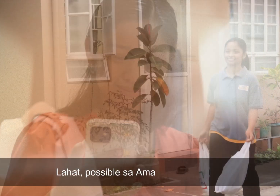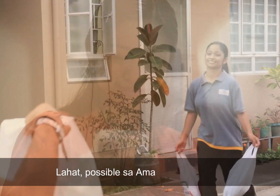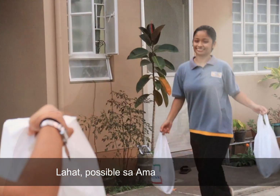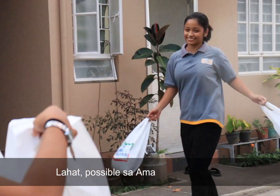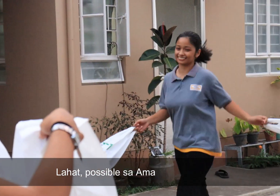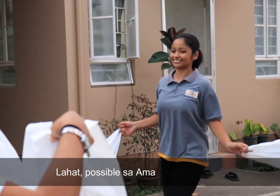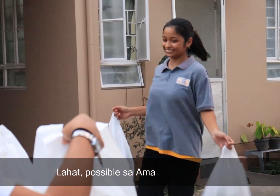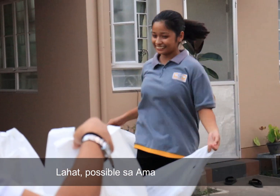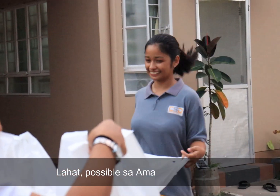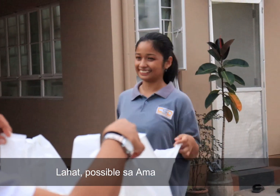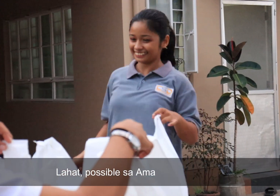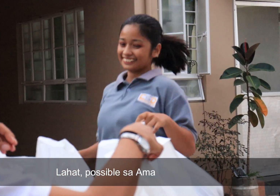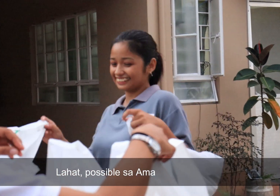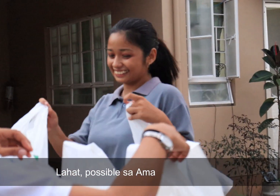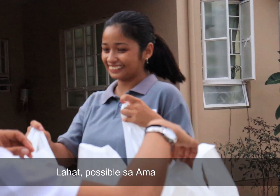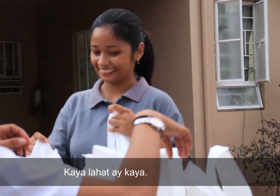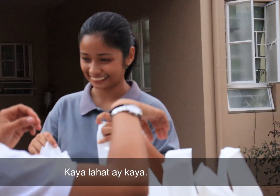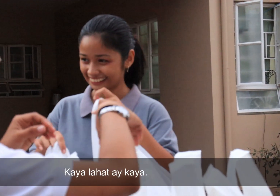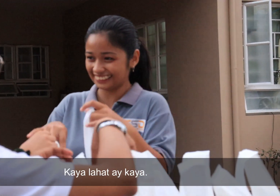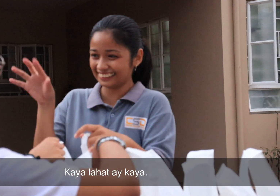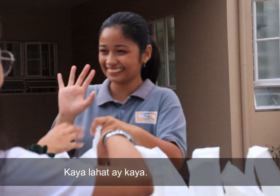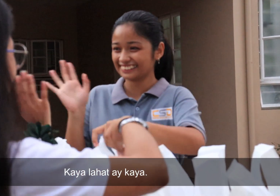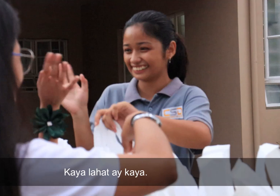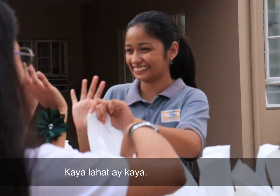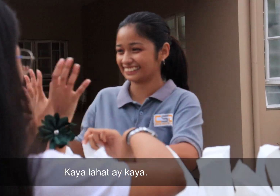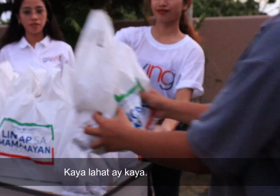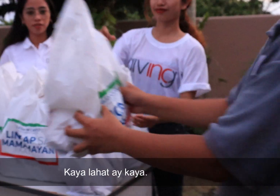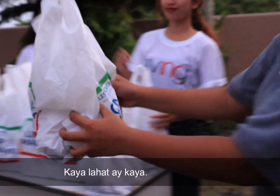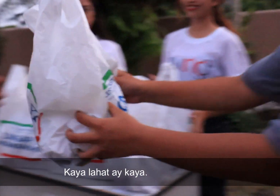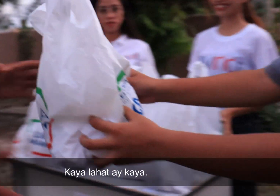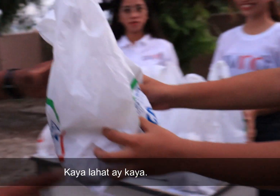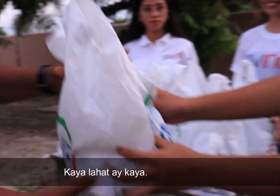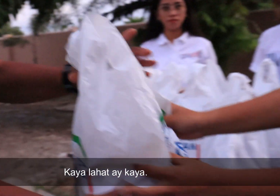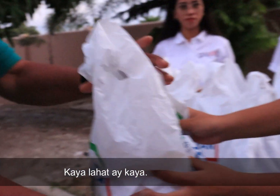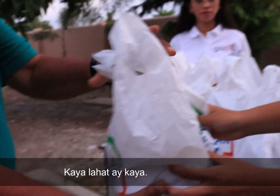lahat posible sa Ama, kaya lahat ay kaya.